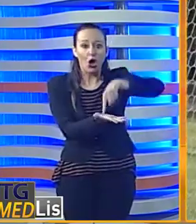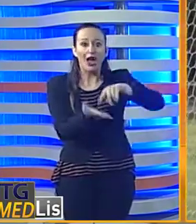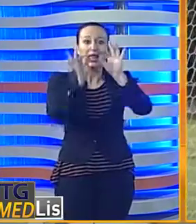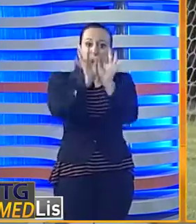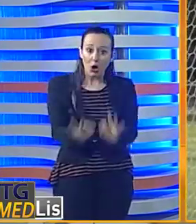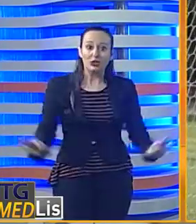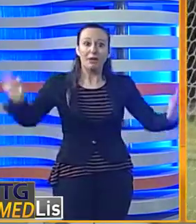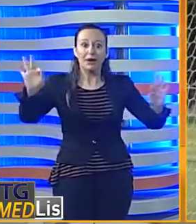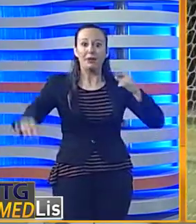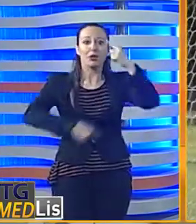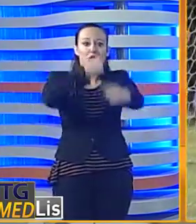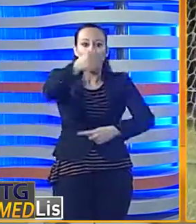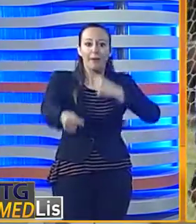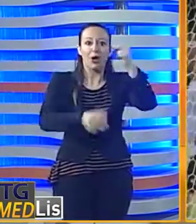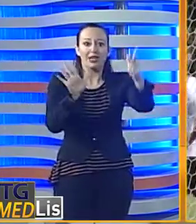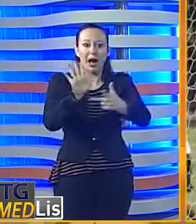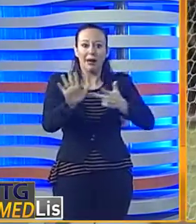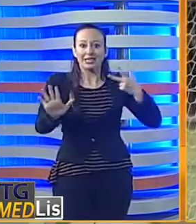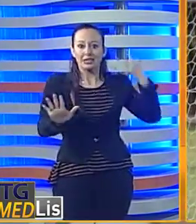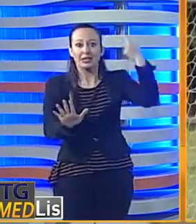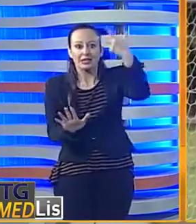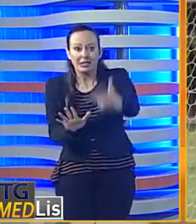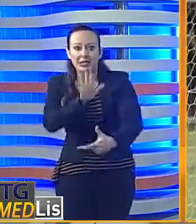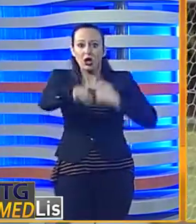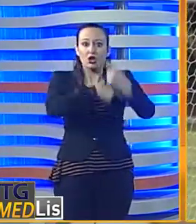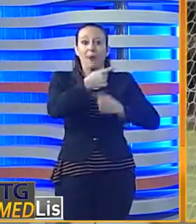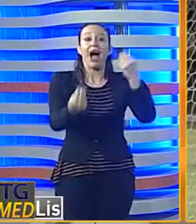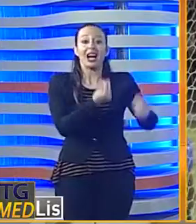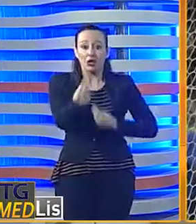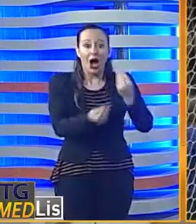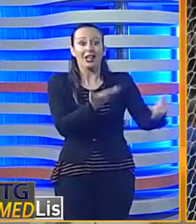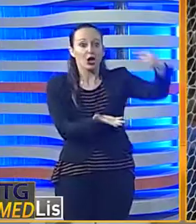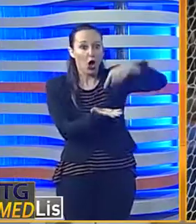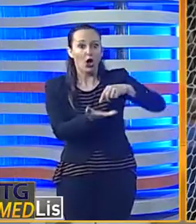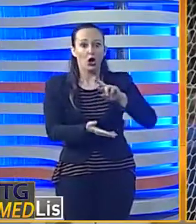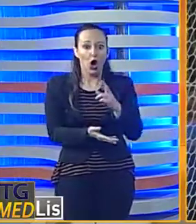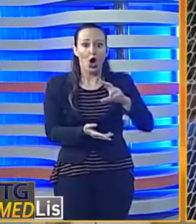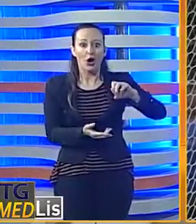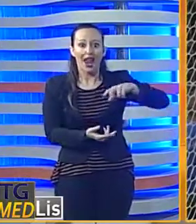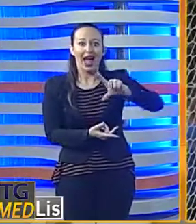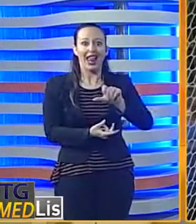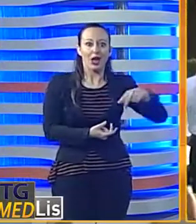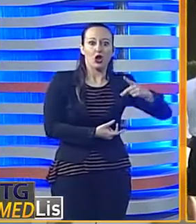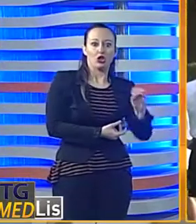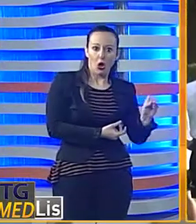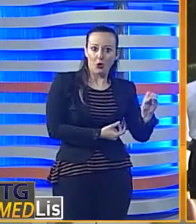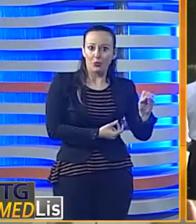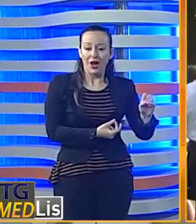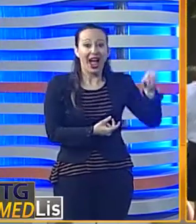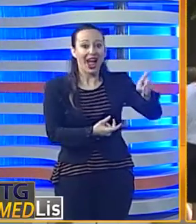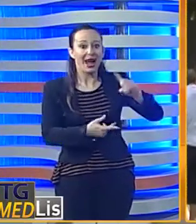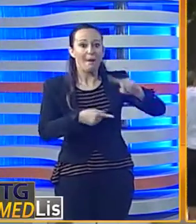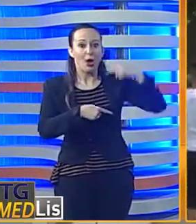Torna disponibile dopo 3 mesi l'esterno Rolando nel Palermo. Nei prossimi 2 giorni Tedino verificherà se è